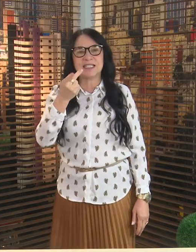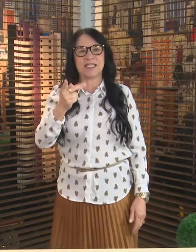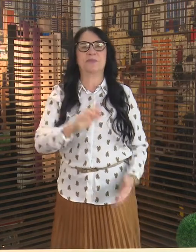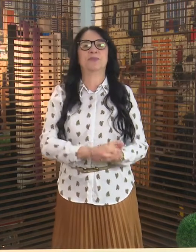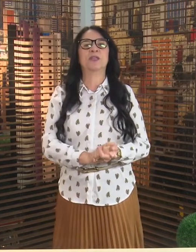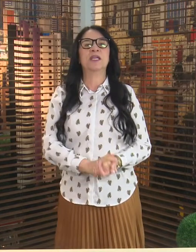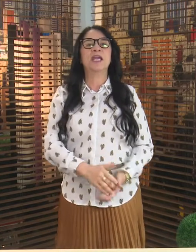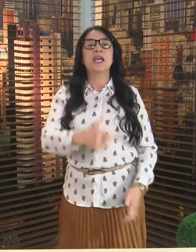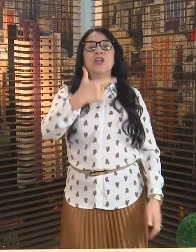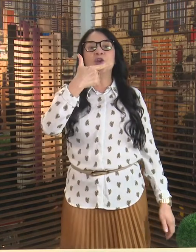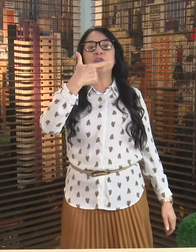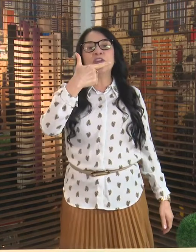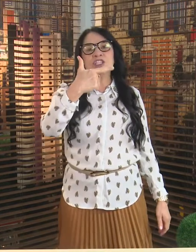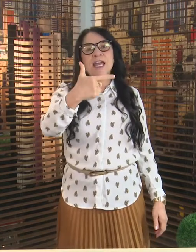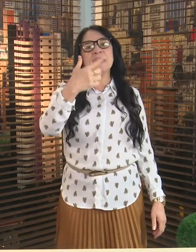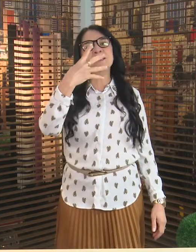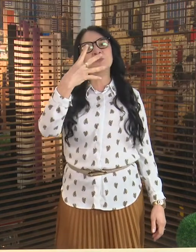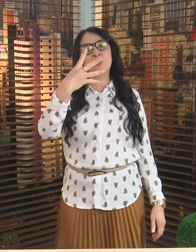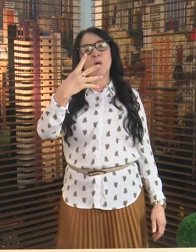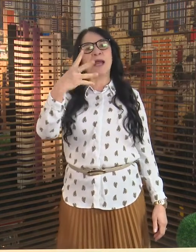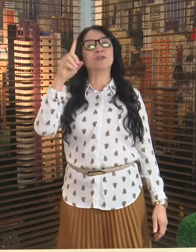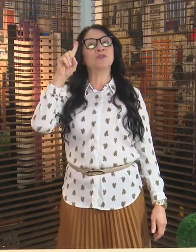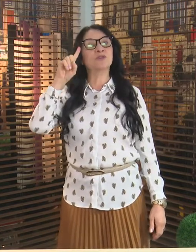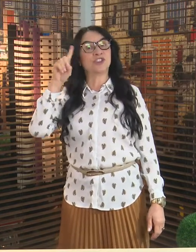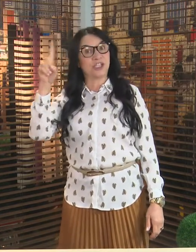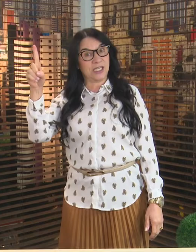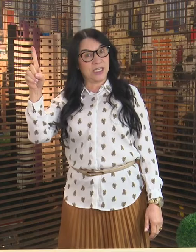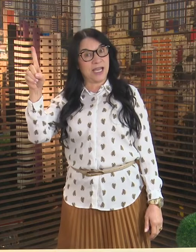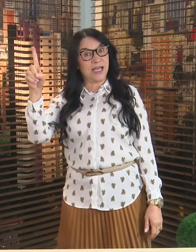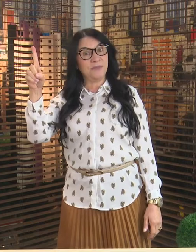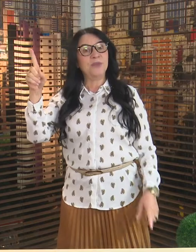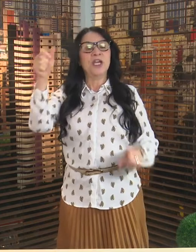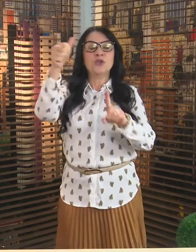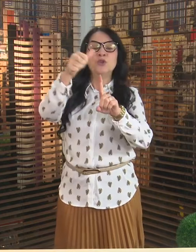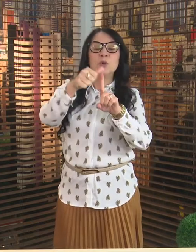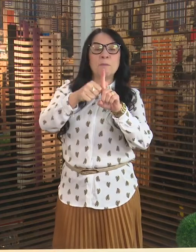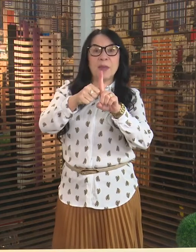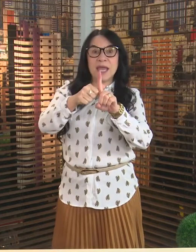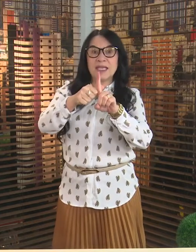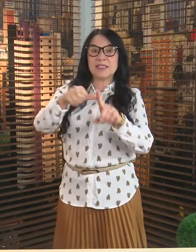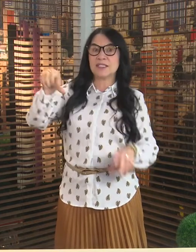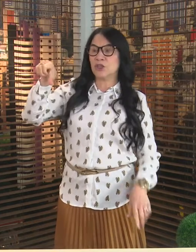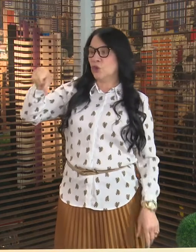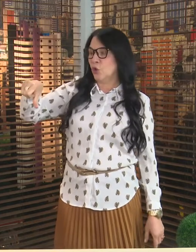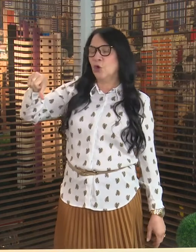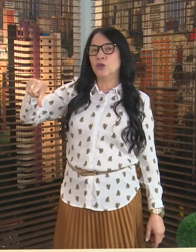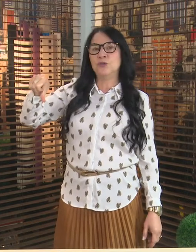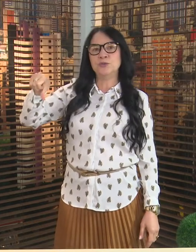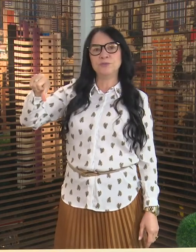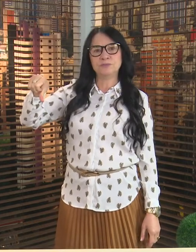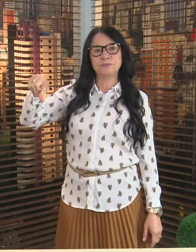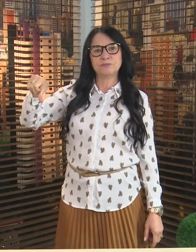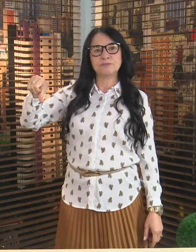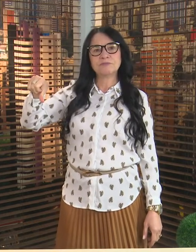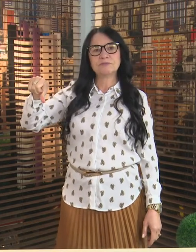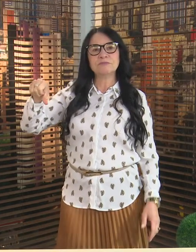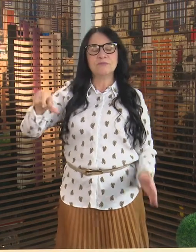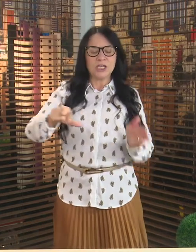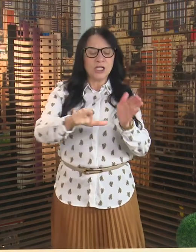assim: No 24º dia do mês 9º,